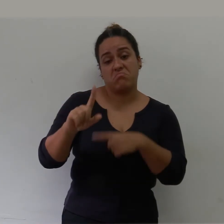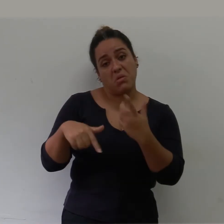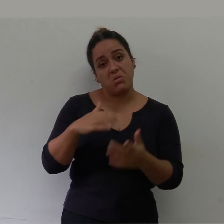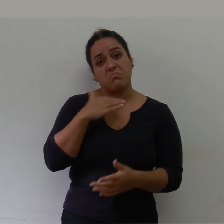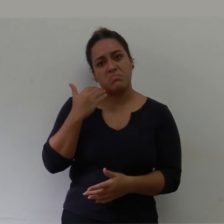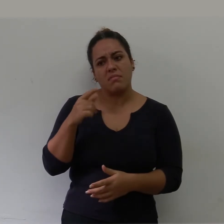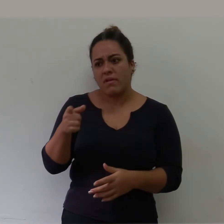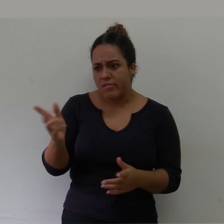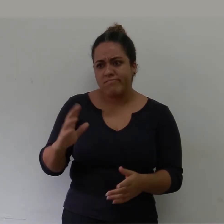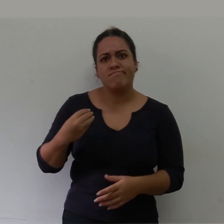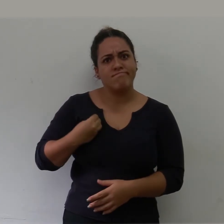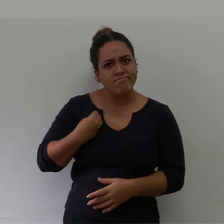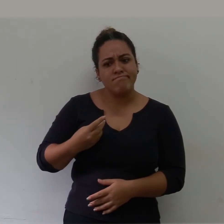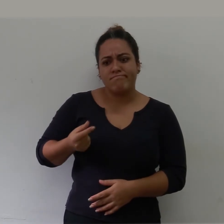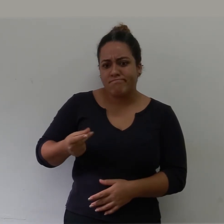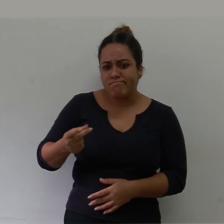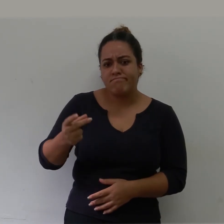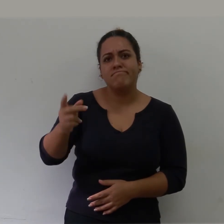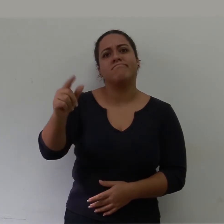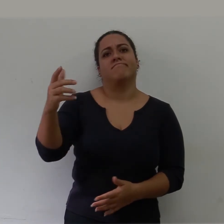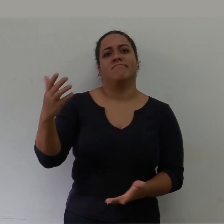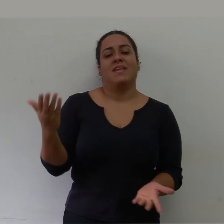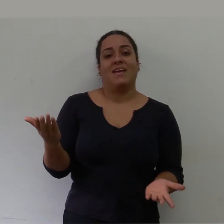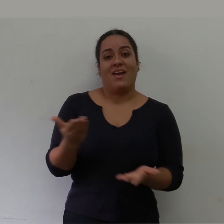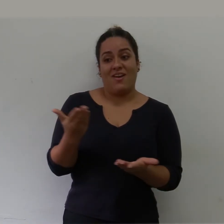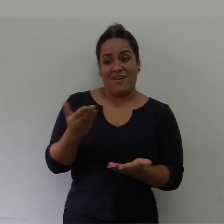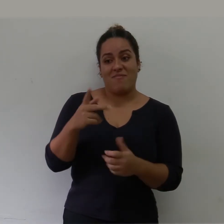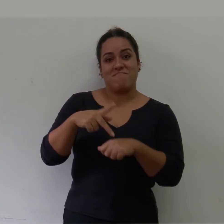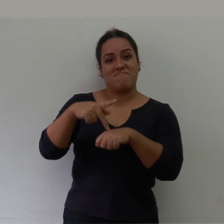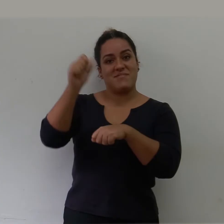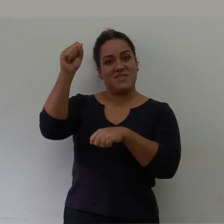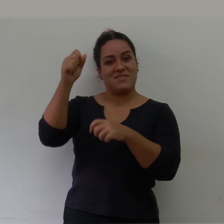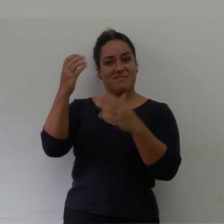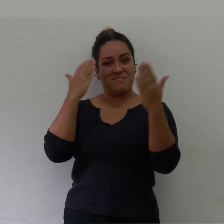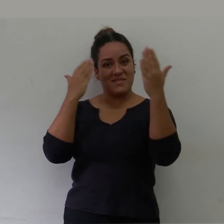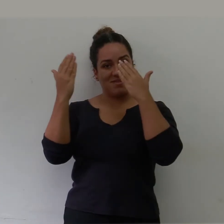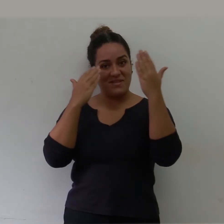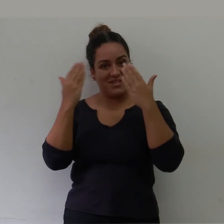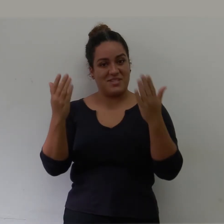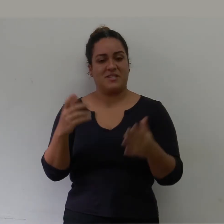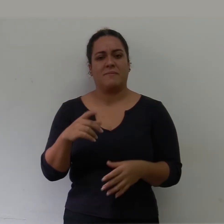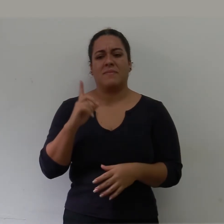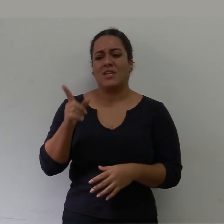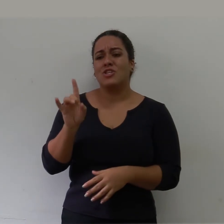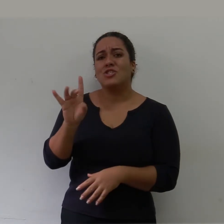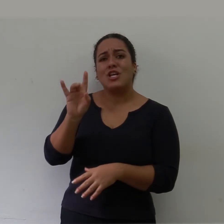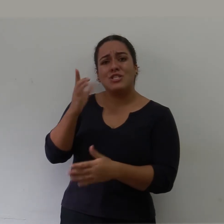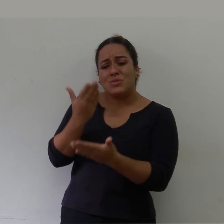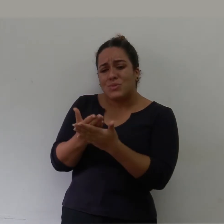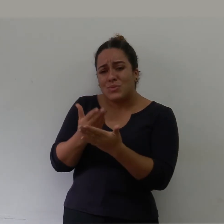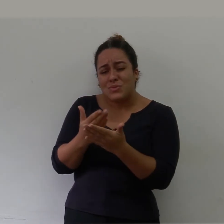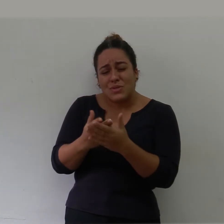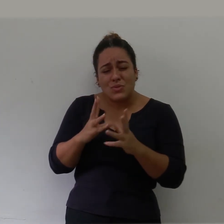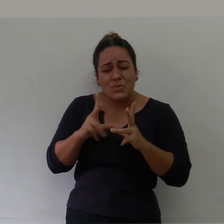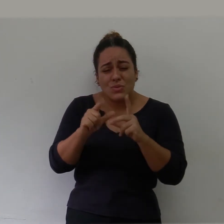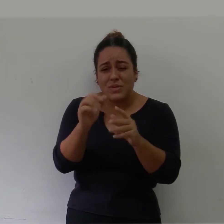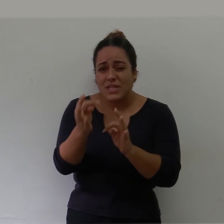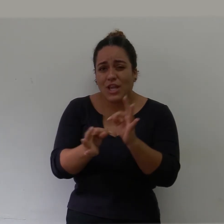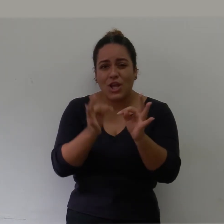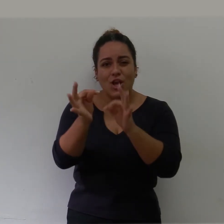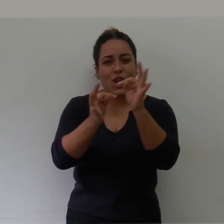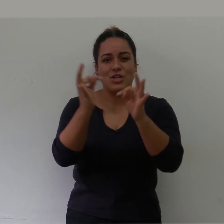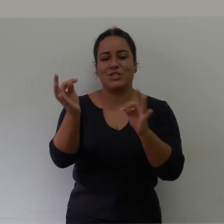em psicologia, fez pós-graduação. Autodidata, devorou os livros de tecnologia da